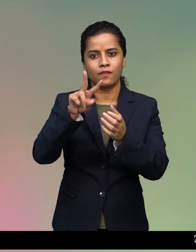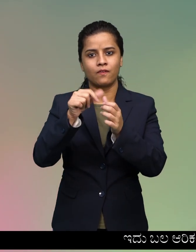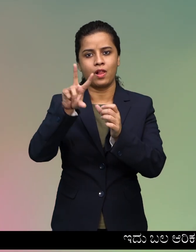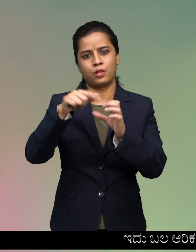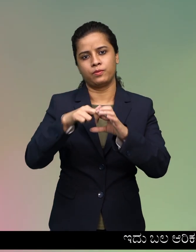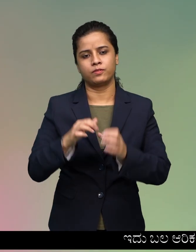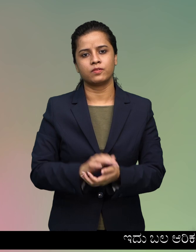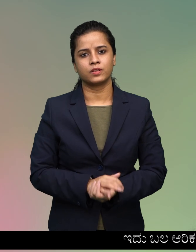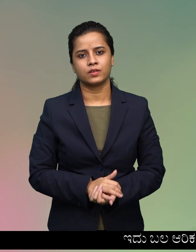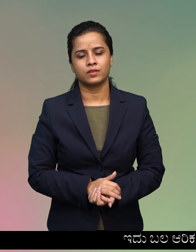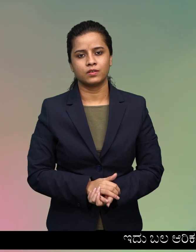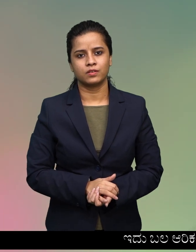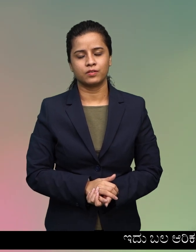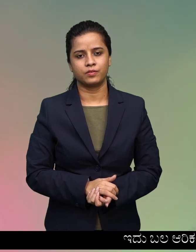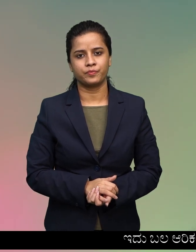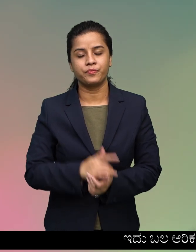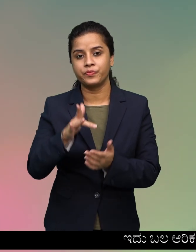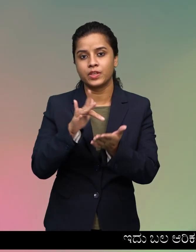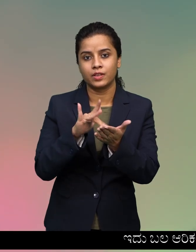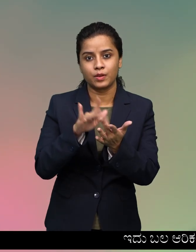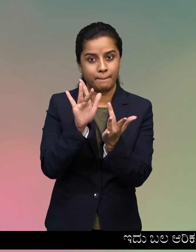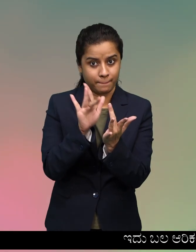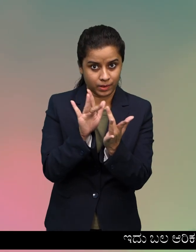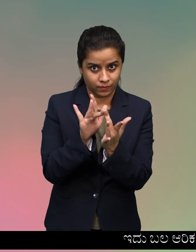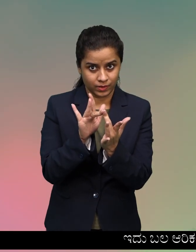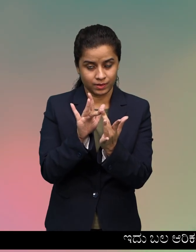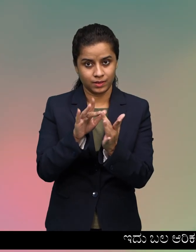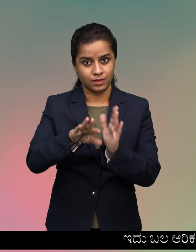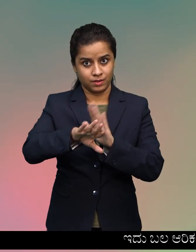ಇದು ಬಲಿ ಆರಿಕಲ್ ಮತ್ತು ಬಲ ಕುಹರದ ನಡುವೆ ಇದೆ.